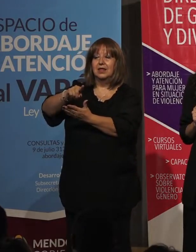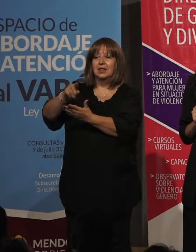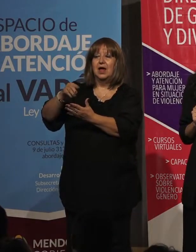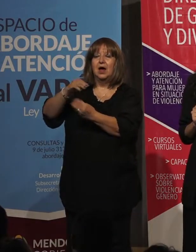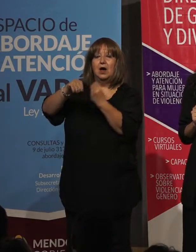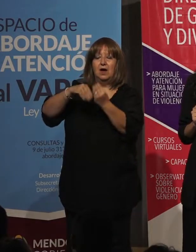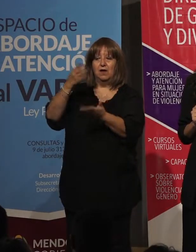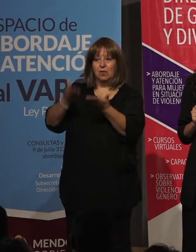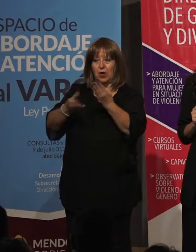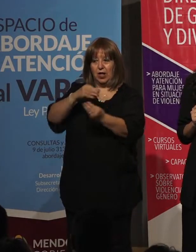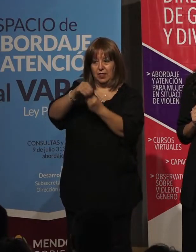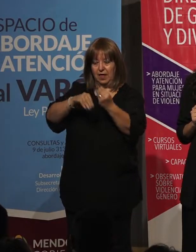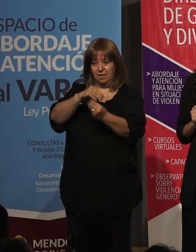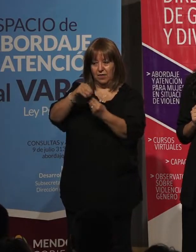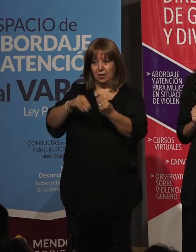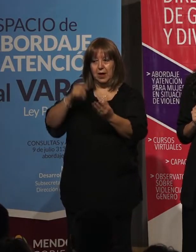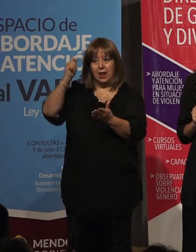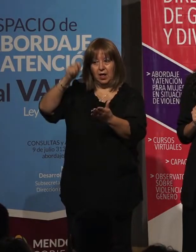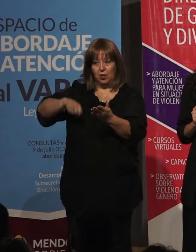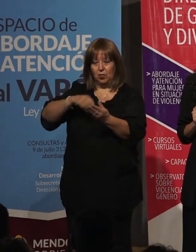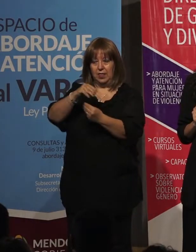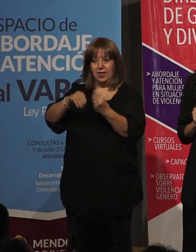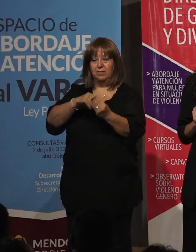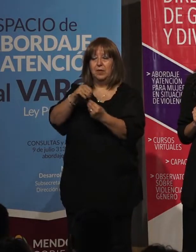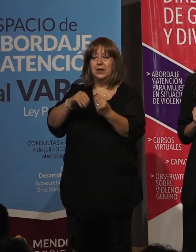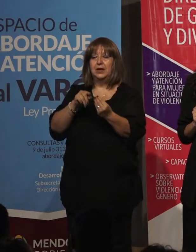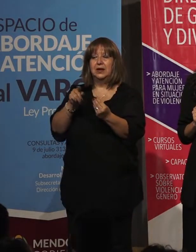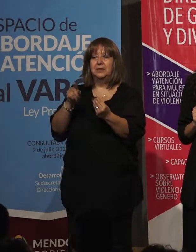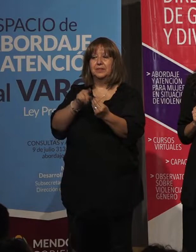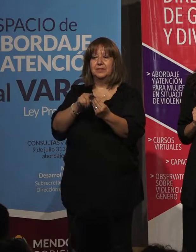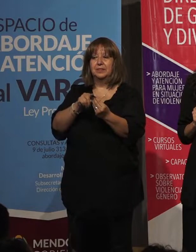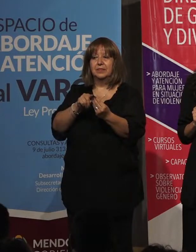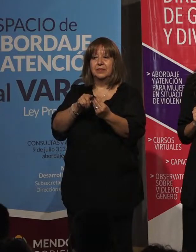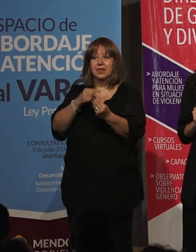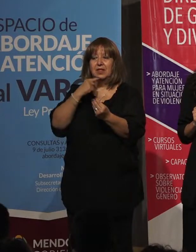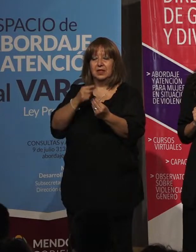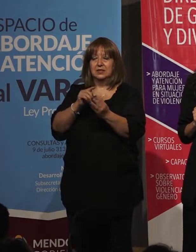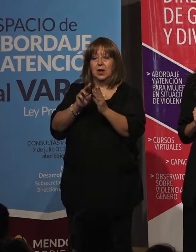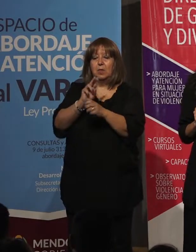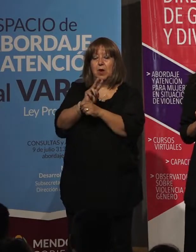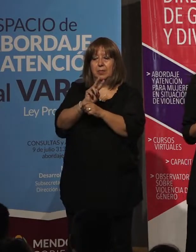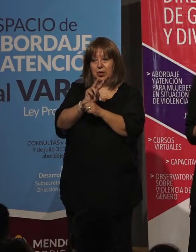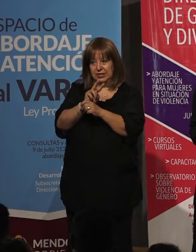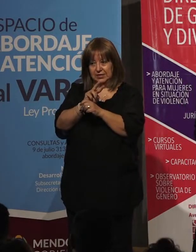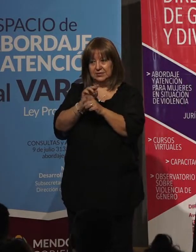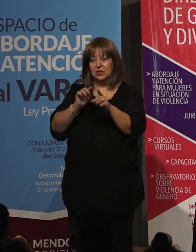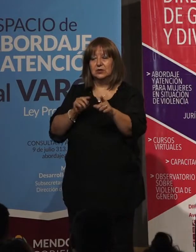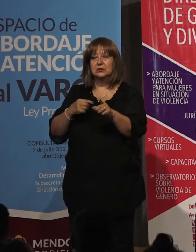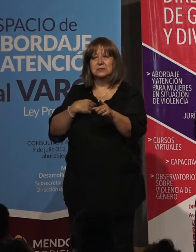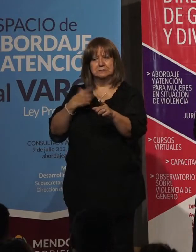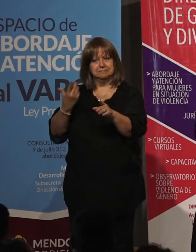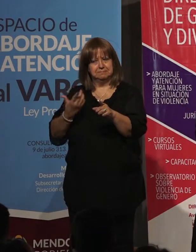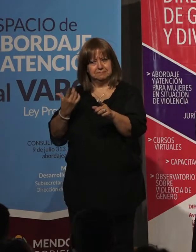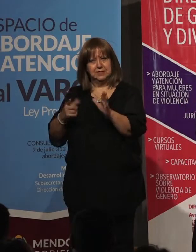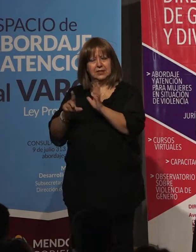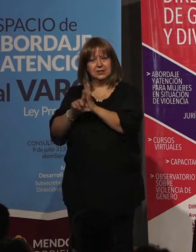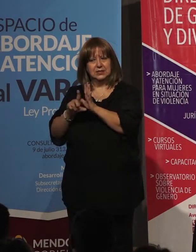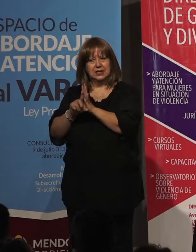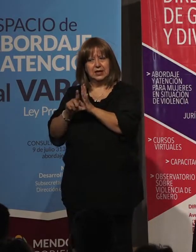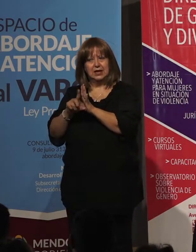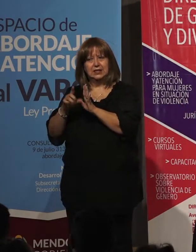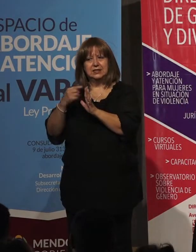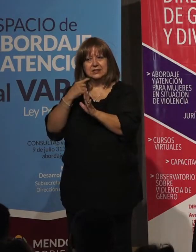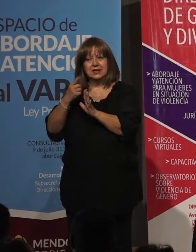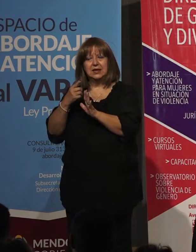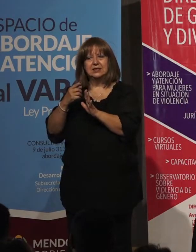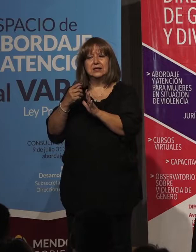de familia para que la jueza de familia o juez de familia tome una medida de protección. En mi interpretación de la ley dice autoridad